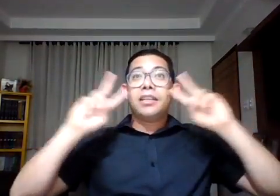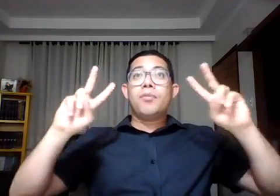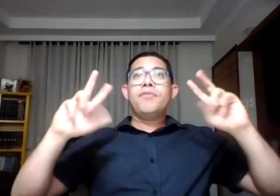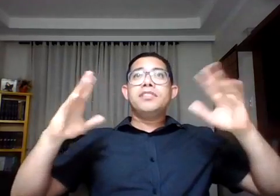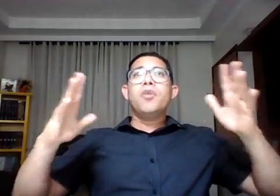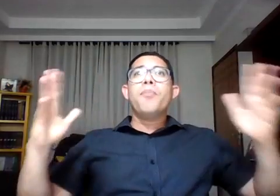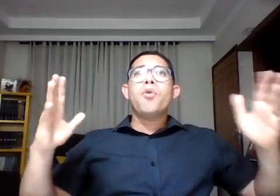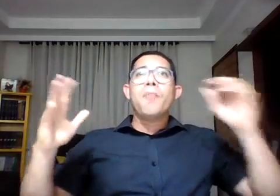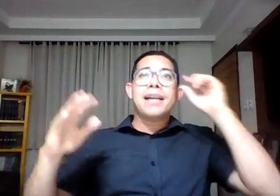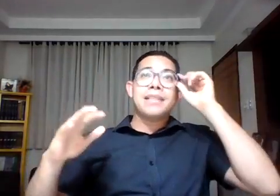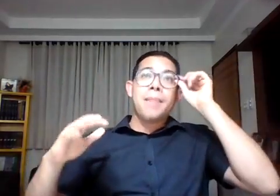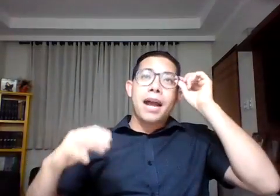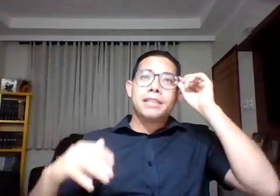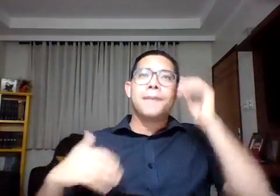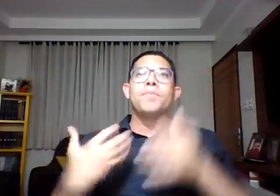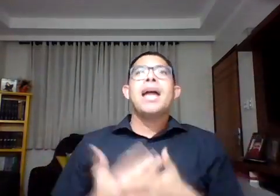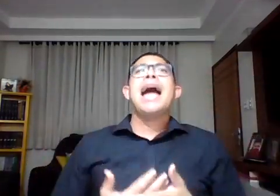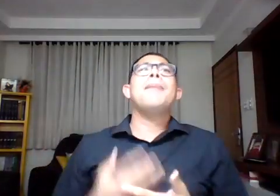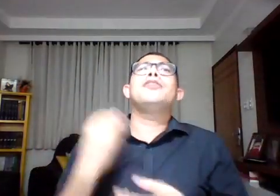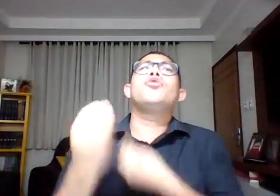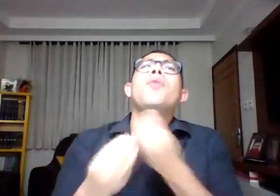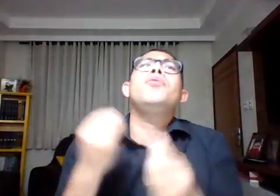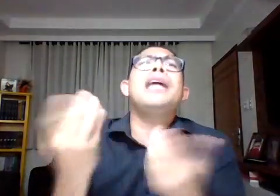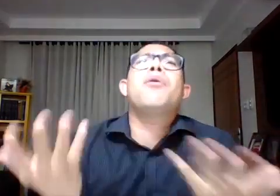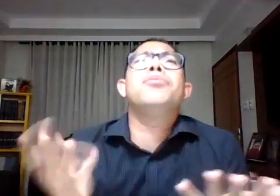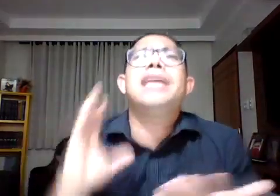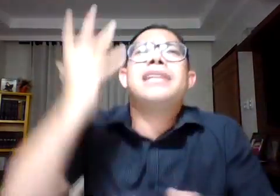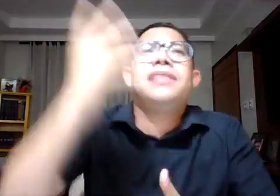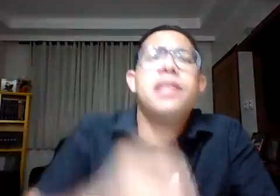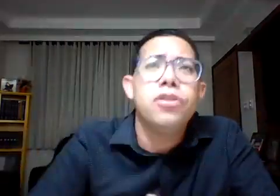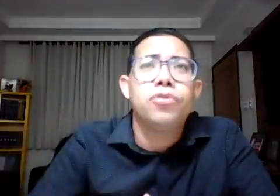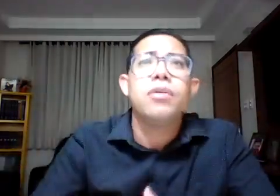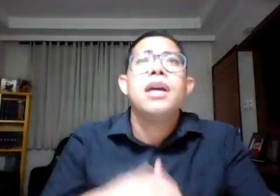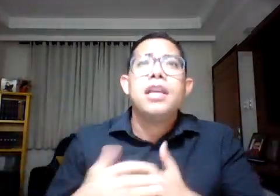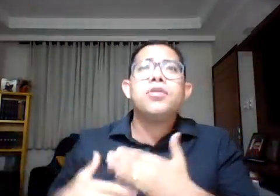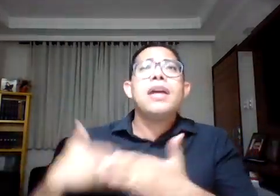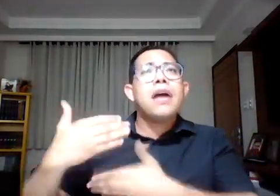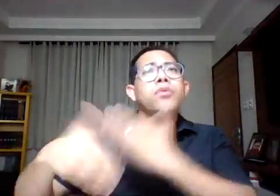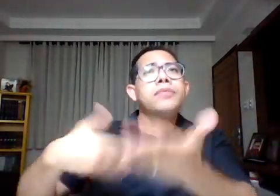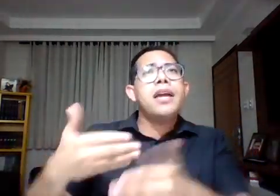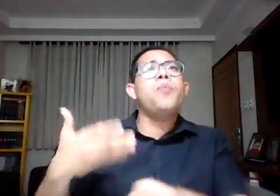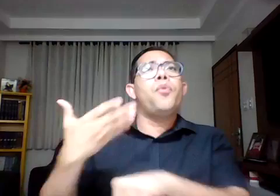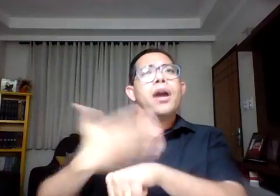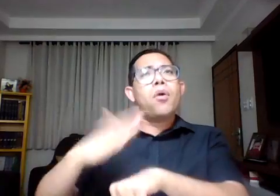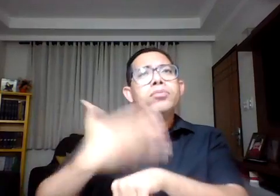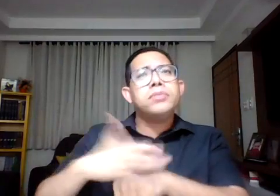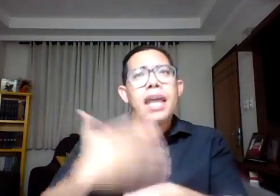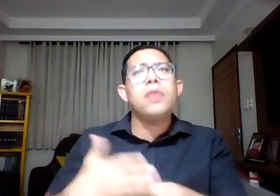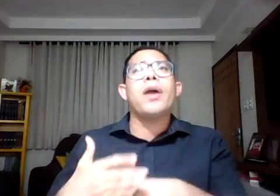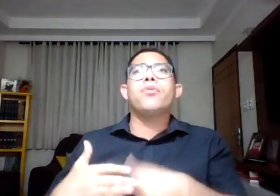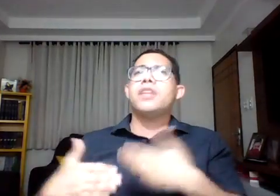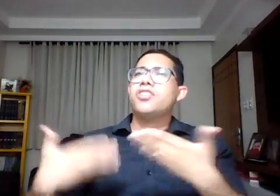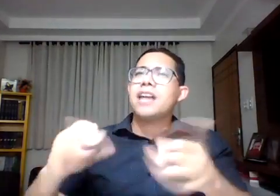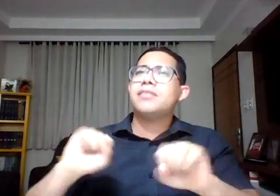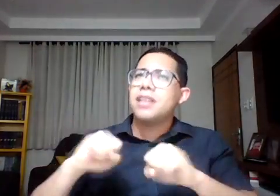uma visão um pouco mais aberta. Ah, mas como que acontece isso? Isso aí é com tempo, é com treino, é com dedicação, é